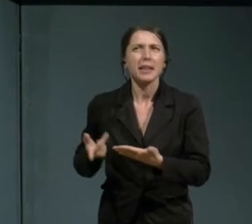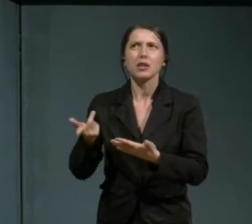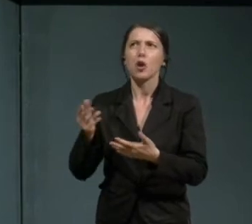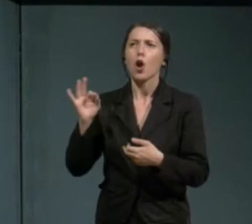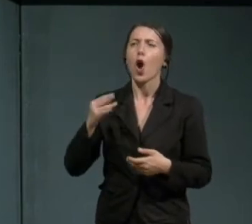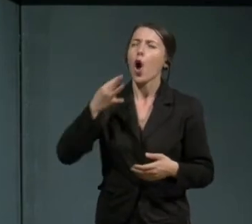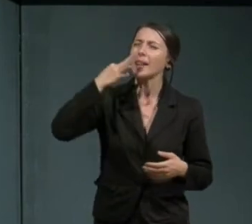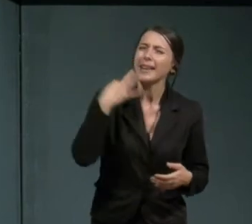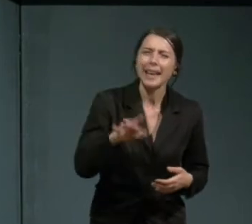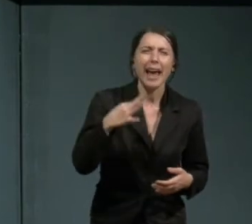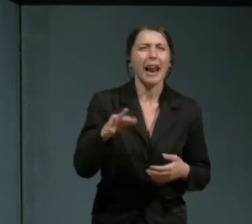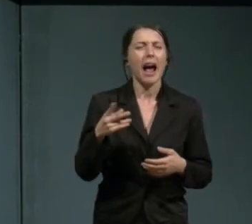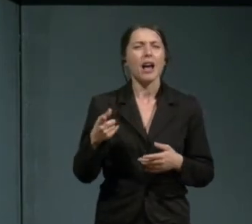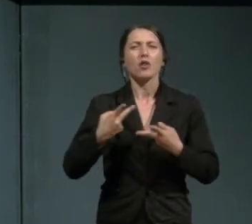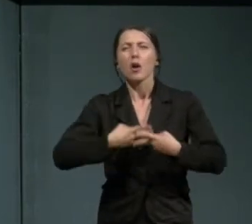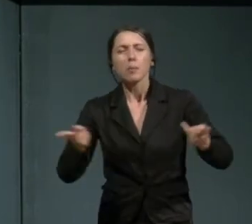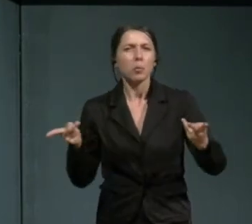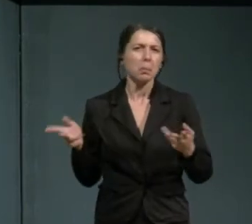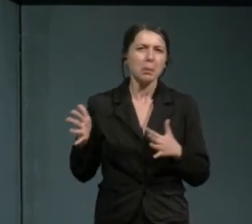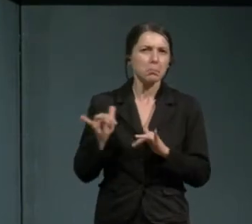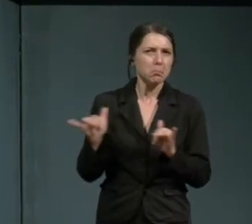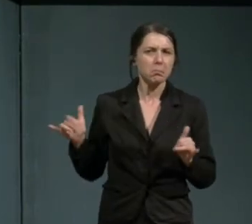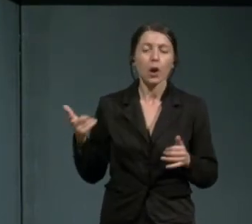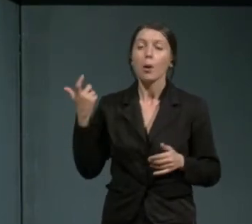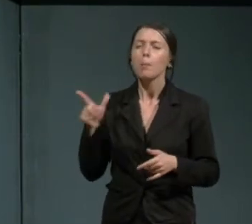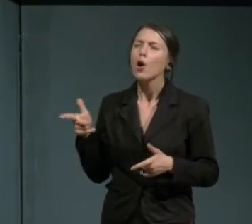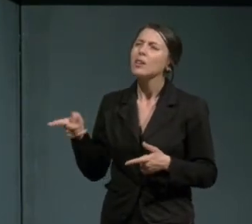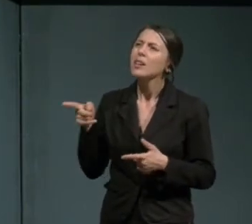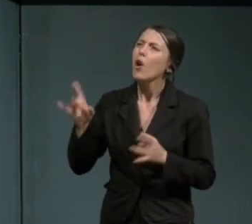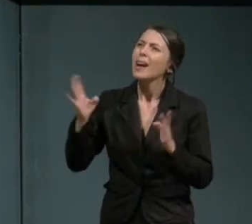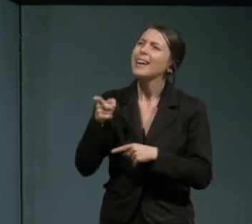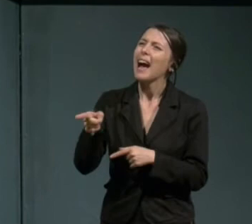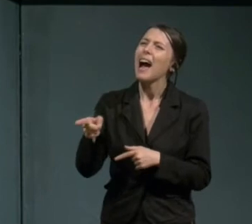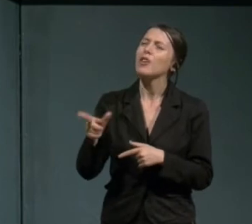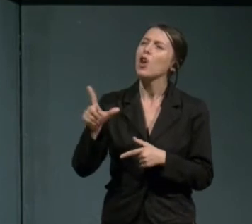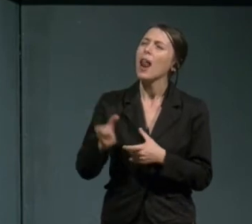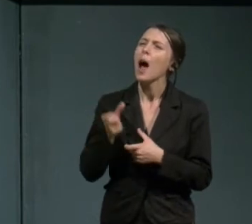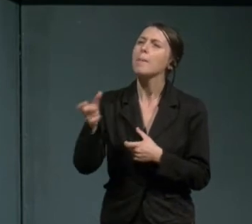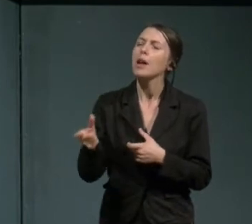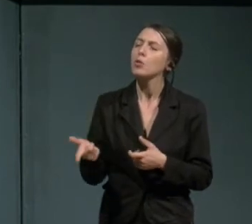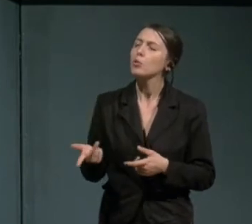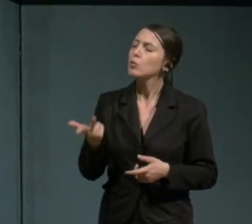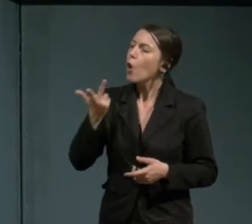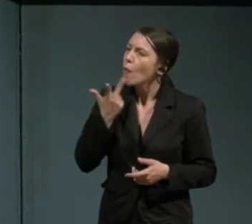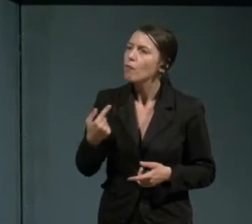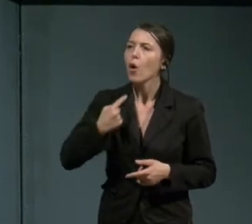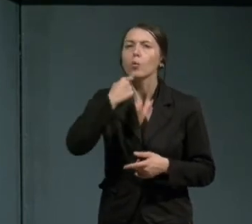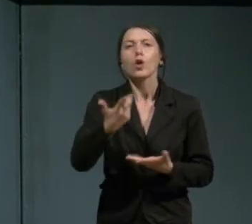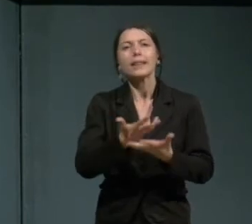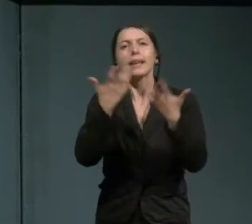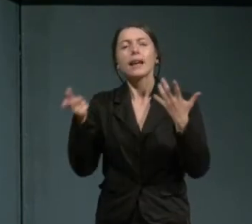dichiarazioni pubbliche ecc perché in quel caso hai voluto proprio prendere la parola